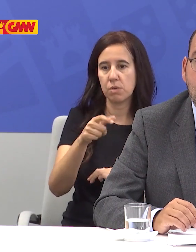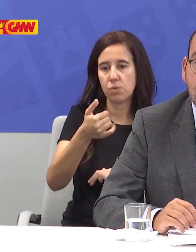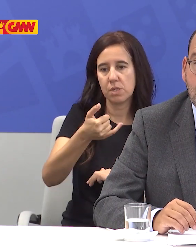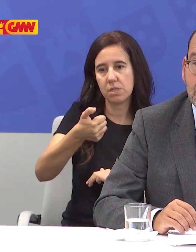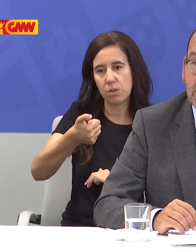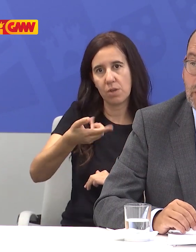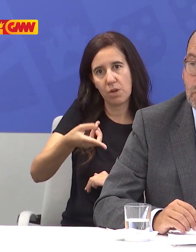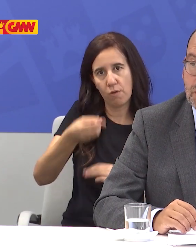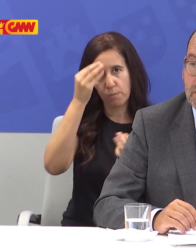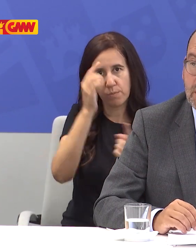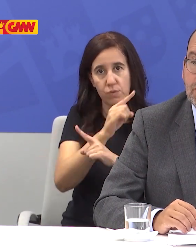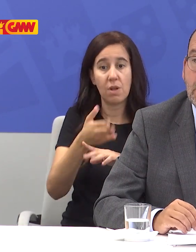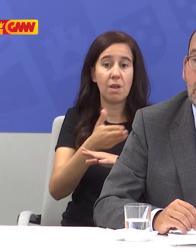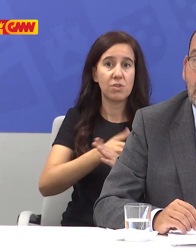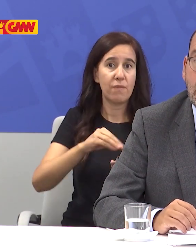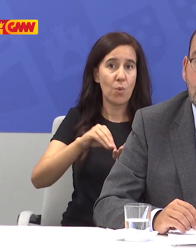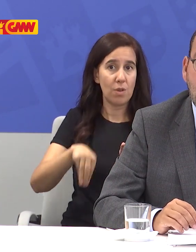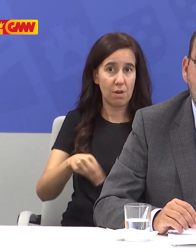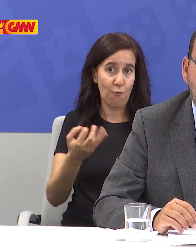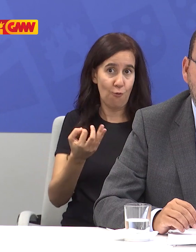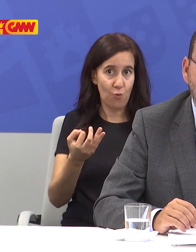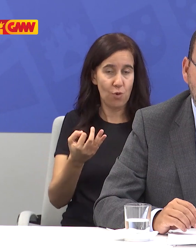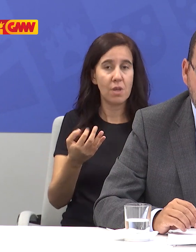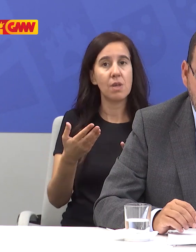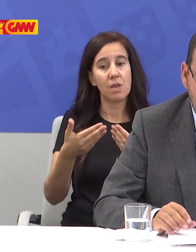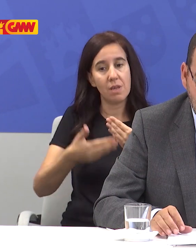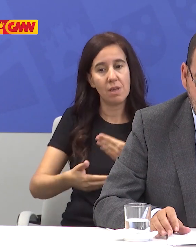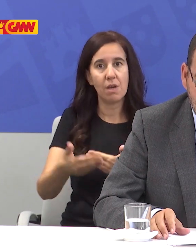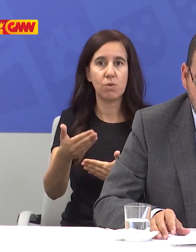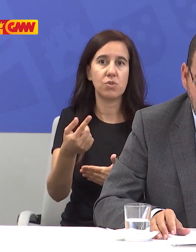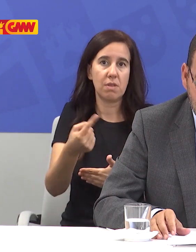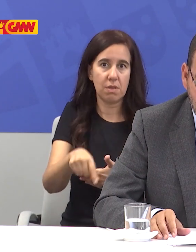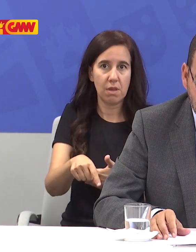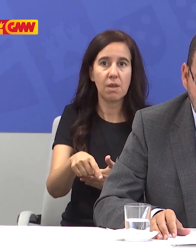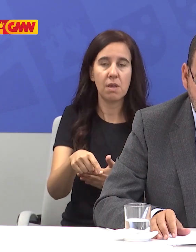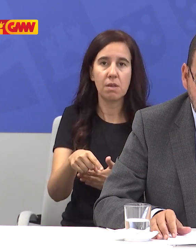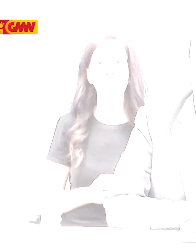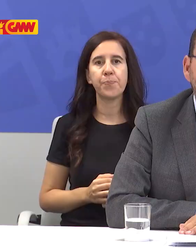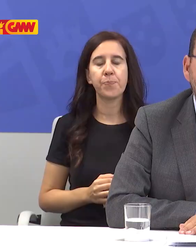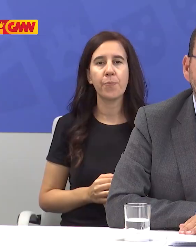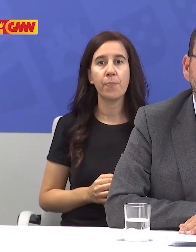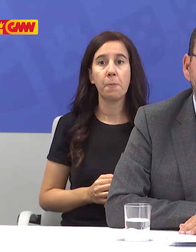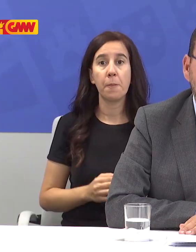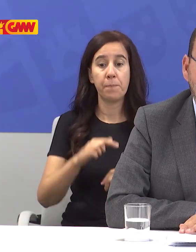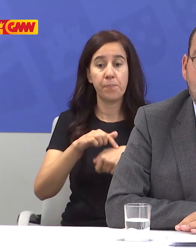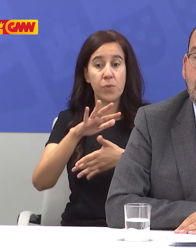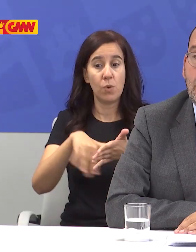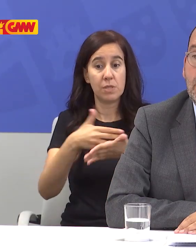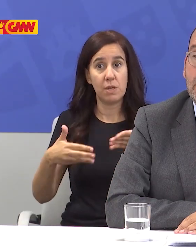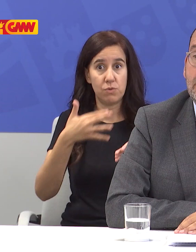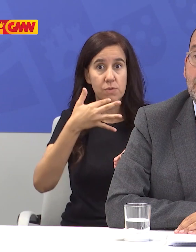14.259 professores que eram contratados e hoje têm vínculo. Dos horários